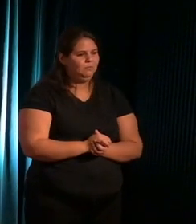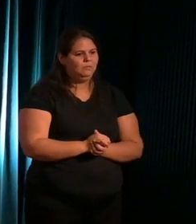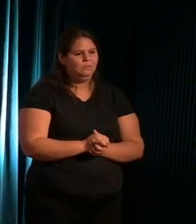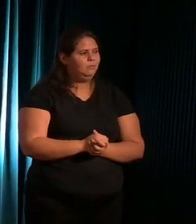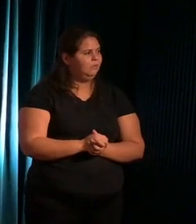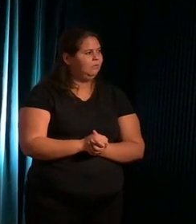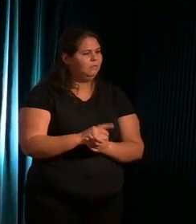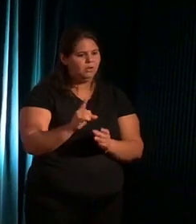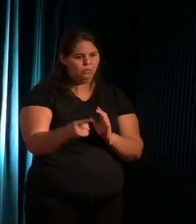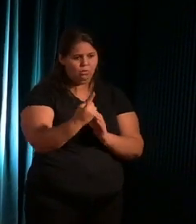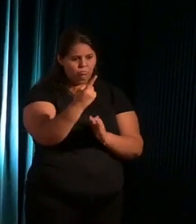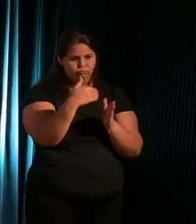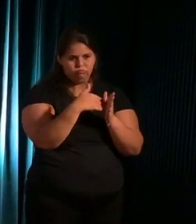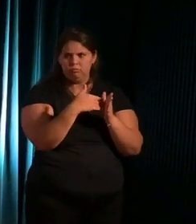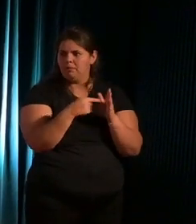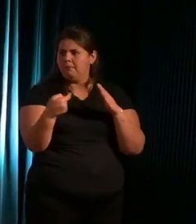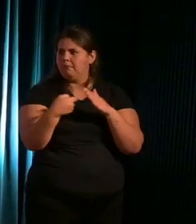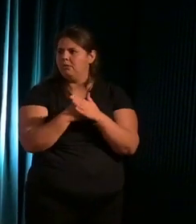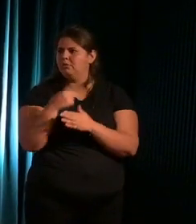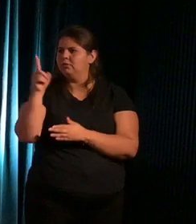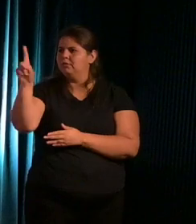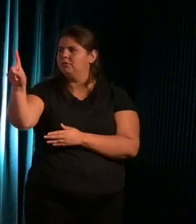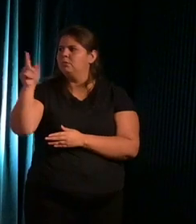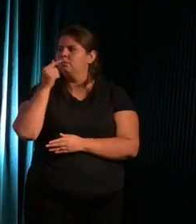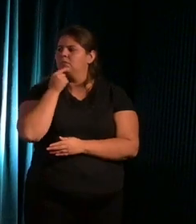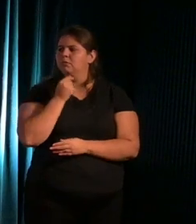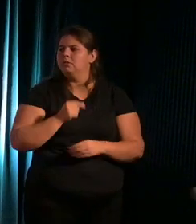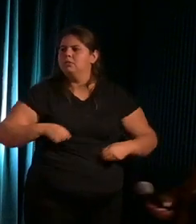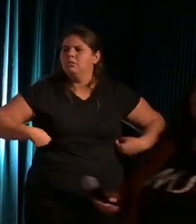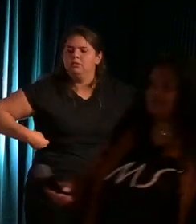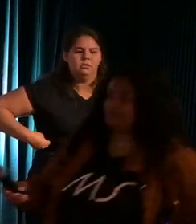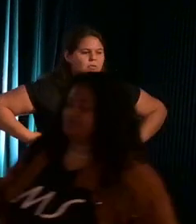A gente tem espaço para uma última pergunta. Tem uma